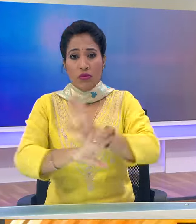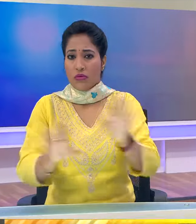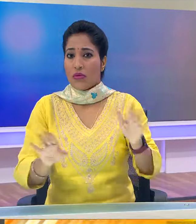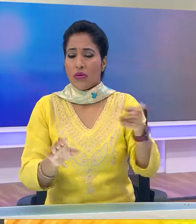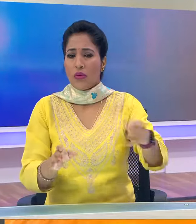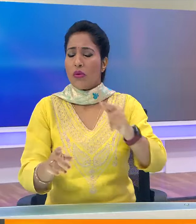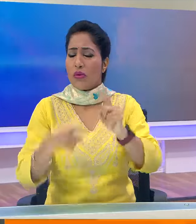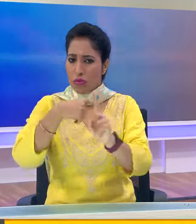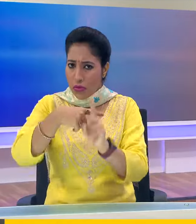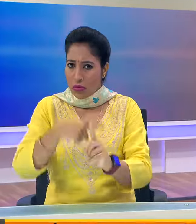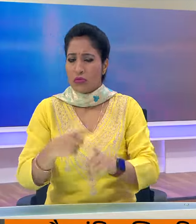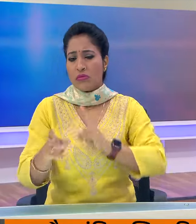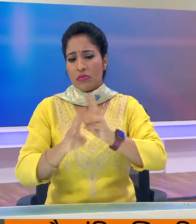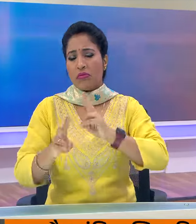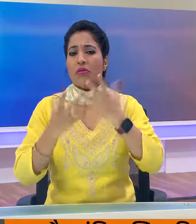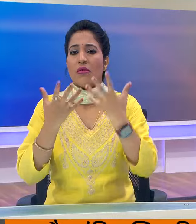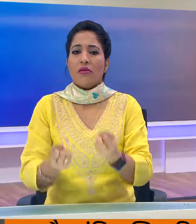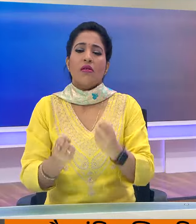सार्थक चर्चा हो सके।